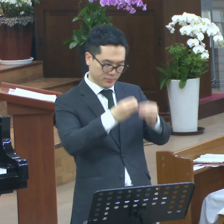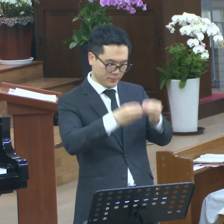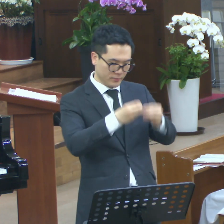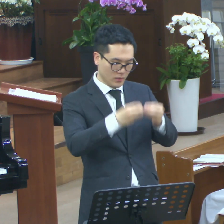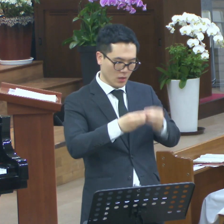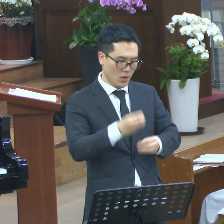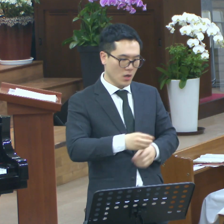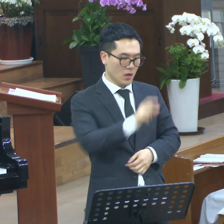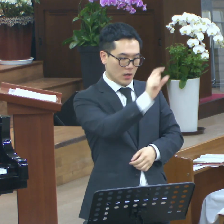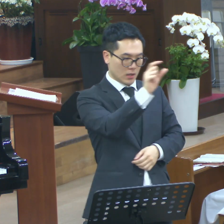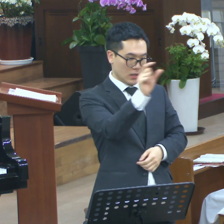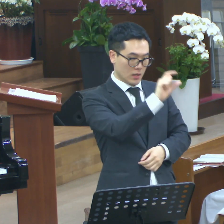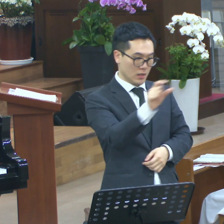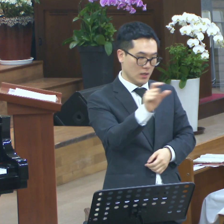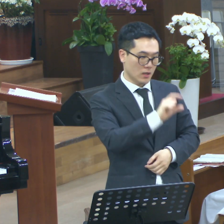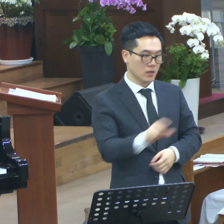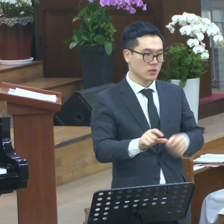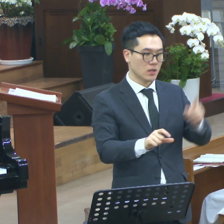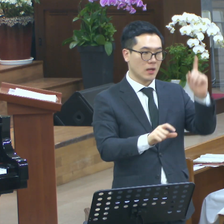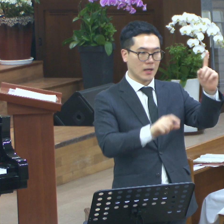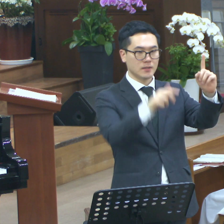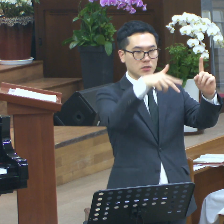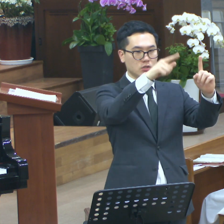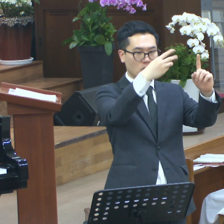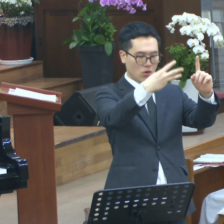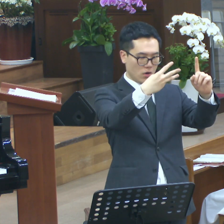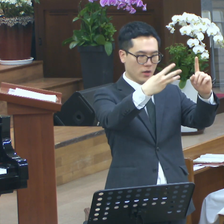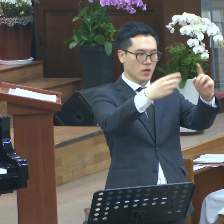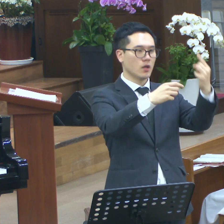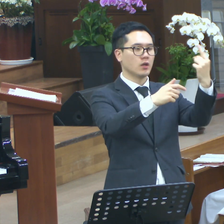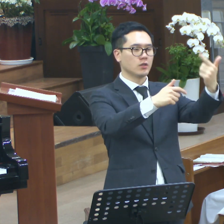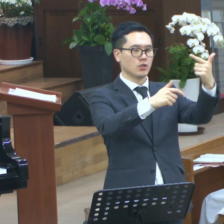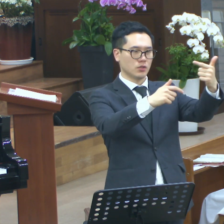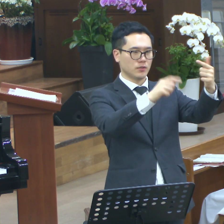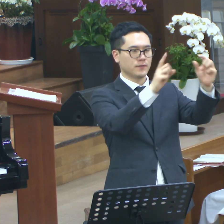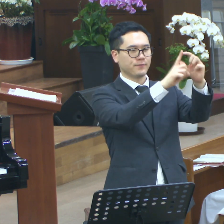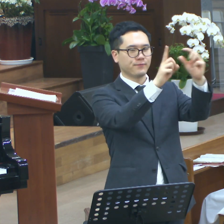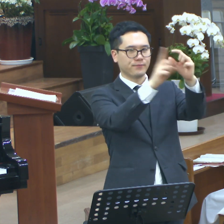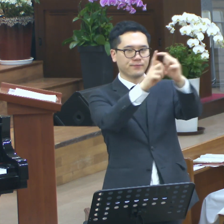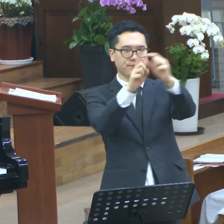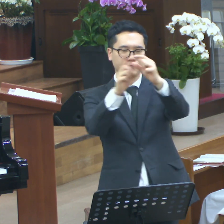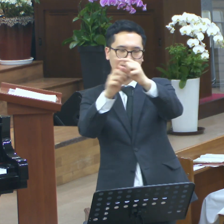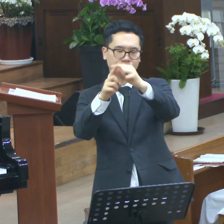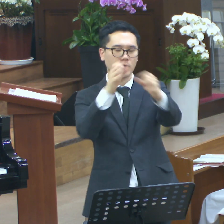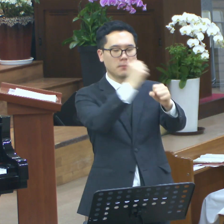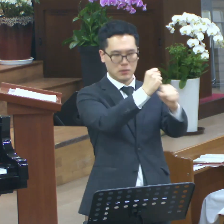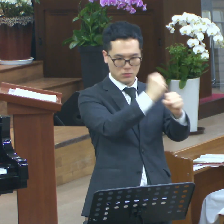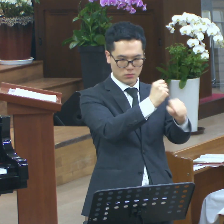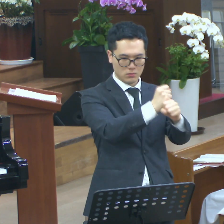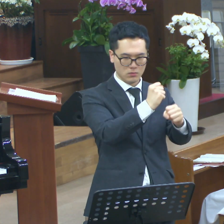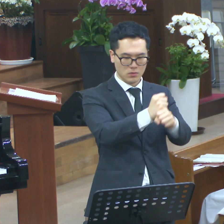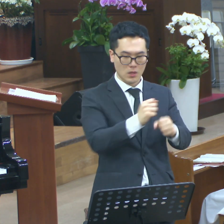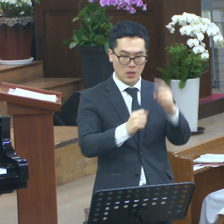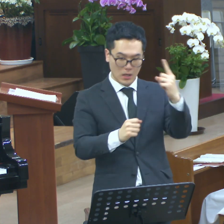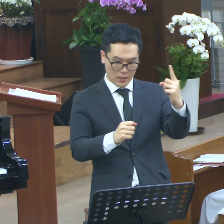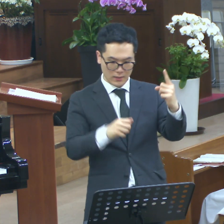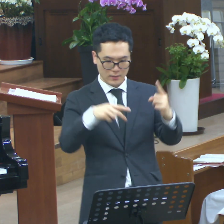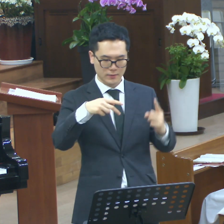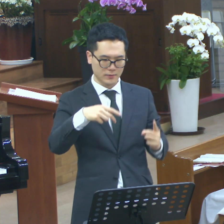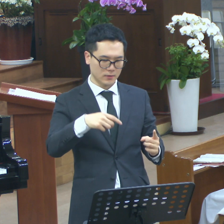절에 6단어에서 7단어로 구성되어 있어요. 그 한시가 짧은 단어지만 그걸 풀어가는 재미가 있듯이 이